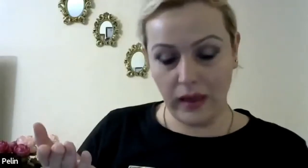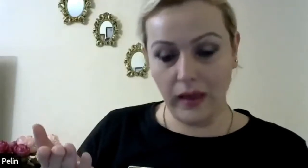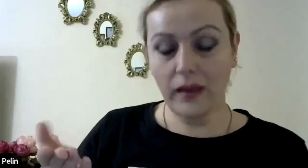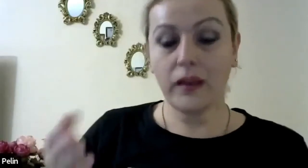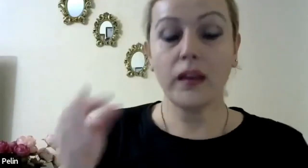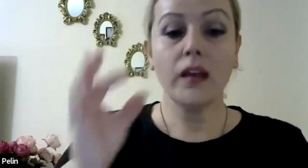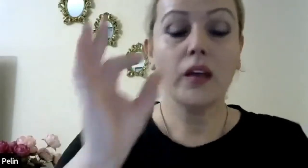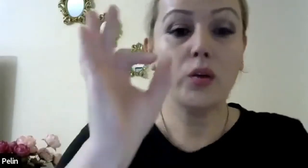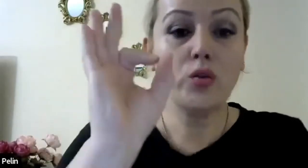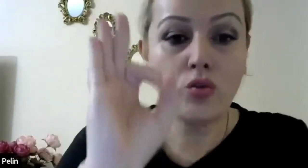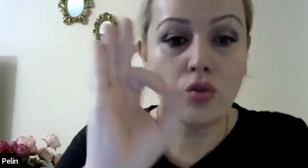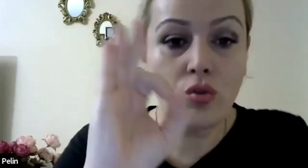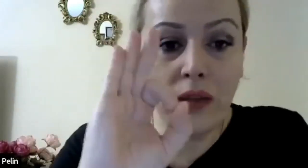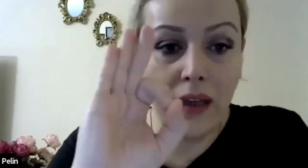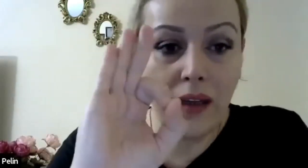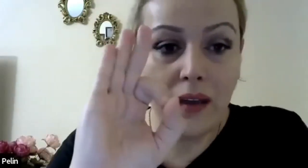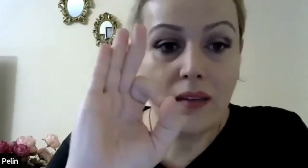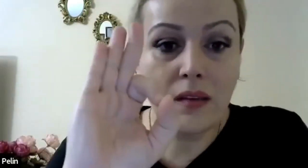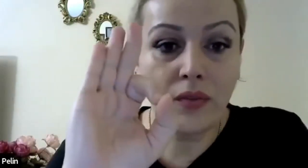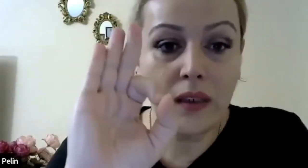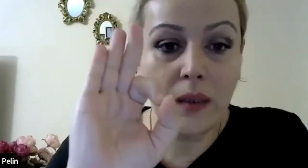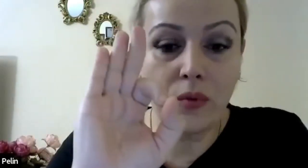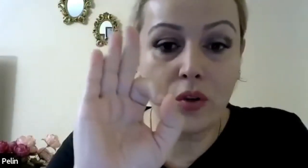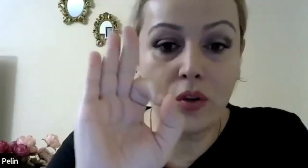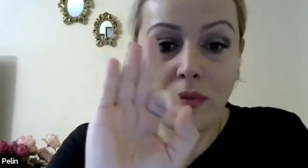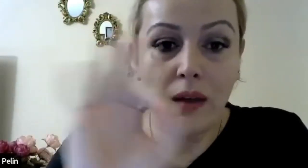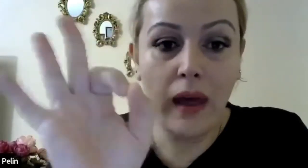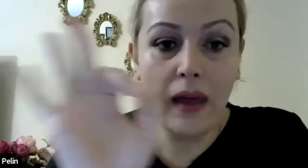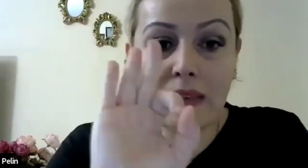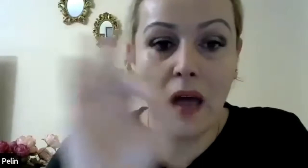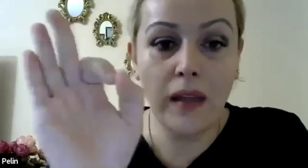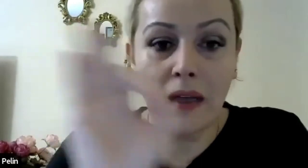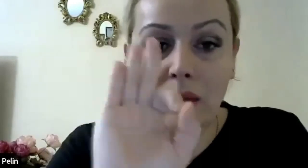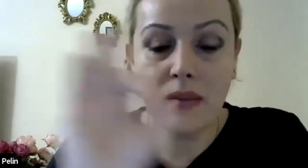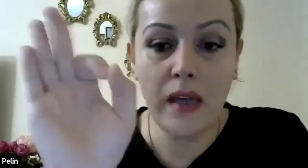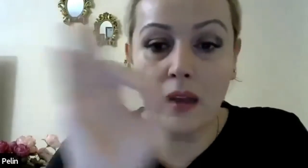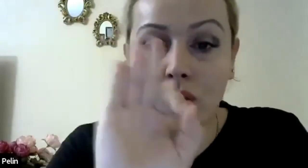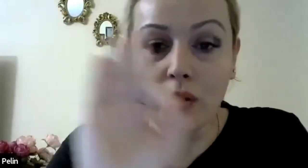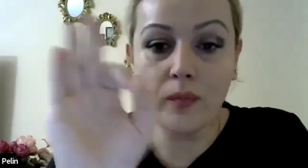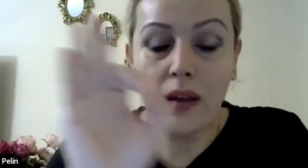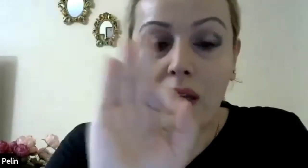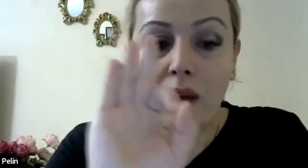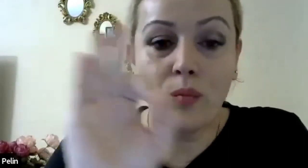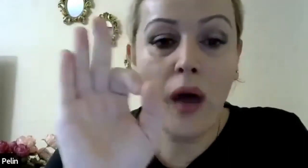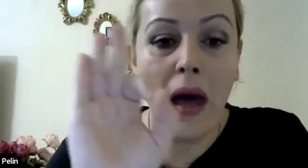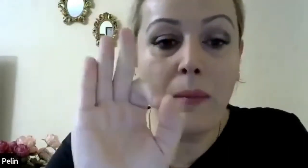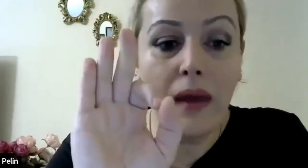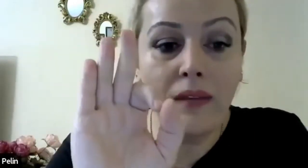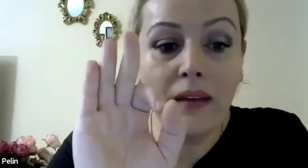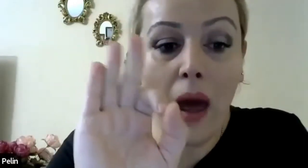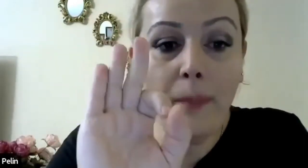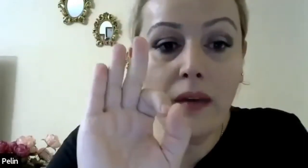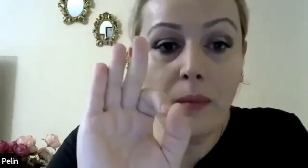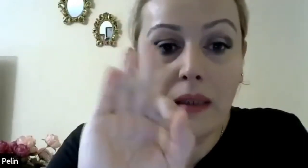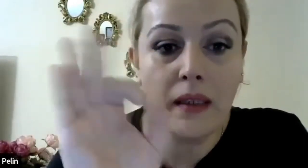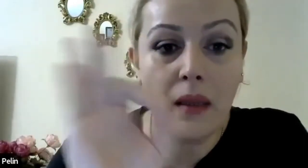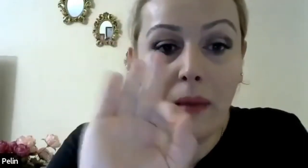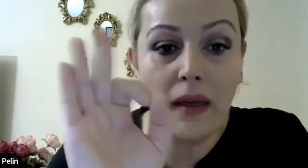Güzel. Üçüncüsü de sıfır yapıyorum. El sallar gibi sallıyorum. Bu hem evet hem tabii ki demek.